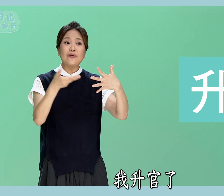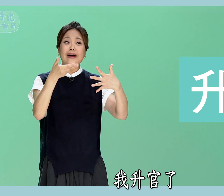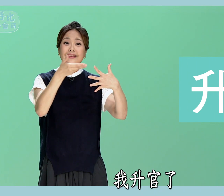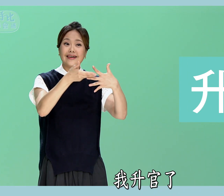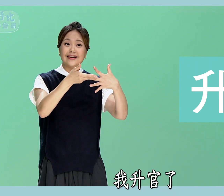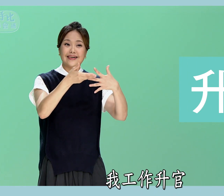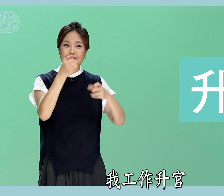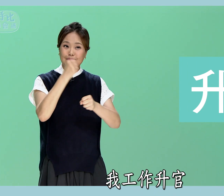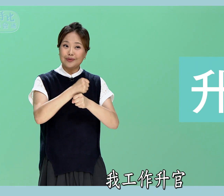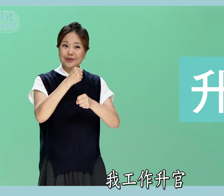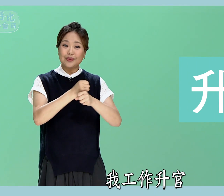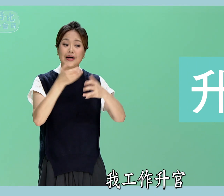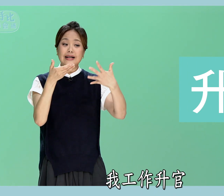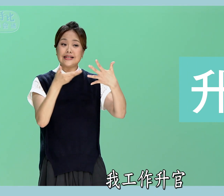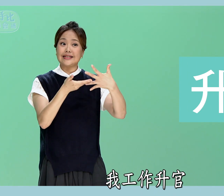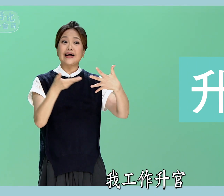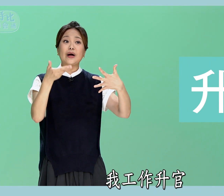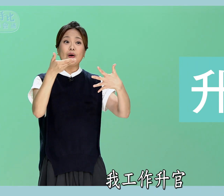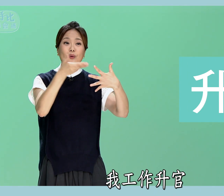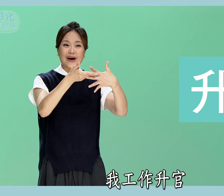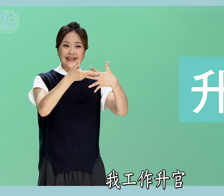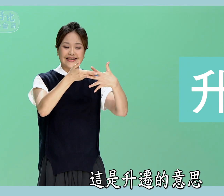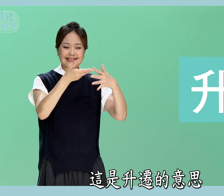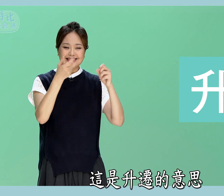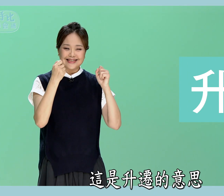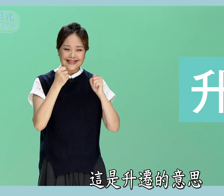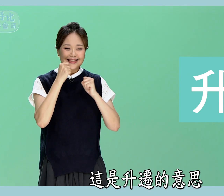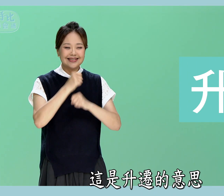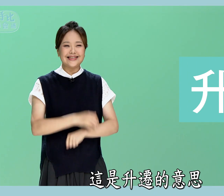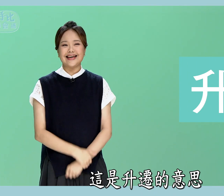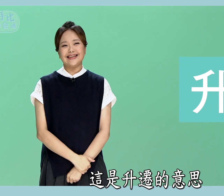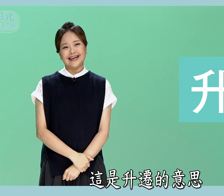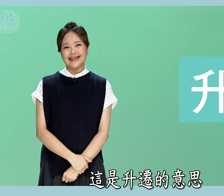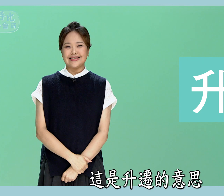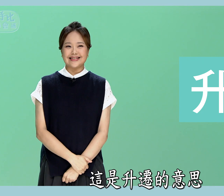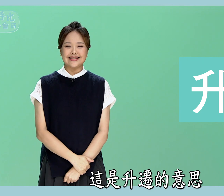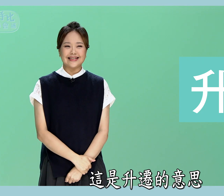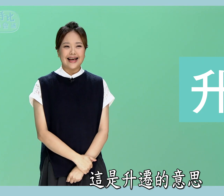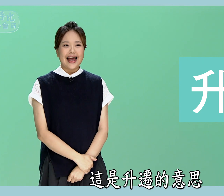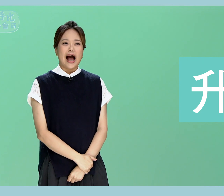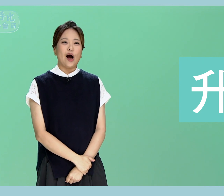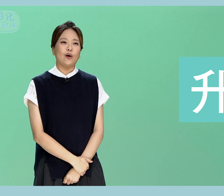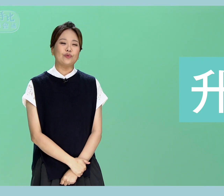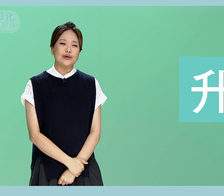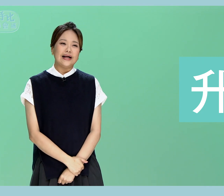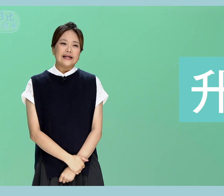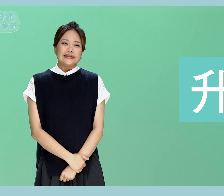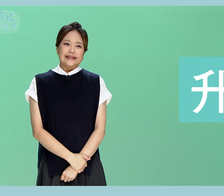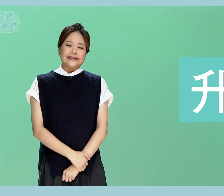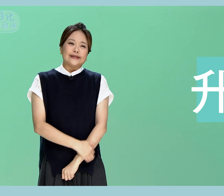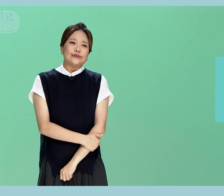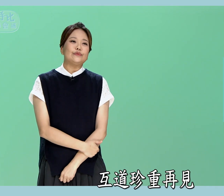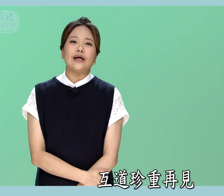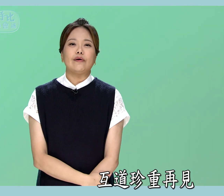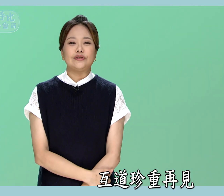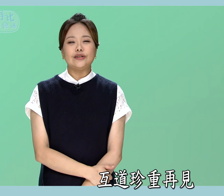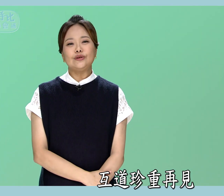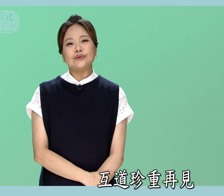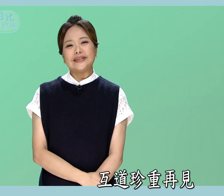官了，我工作升官，这是升迁的意思。好，这个互道珍重再